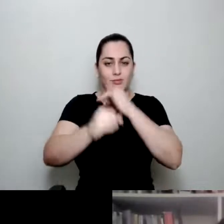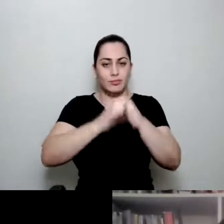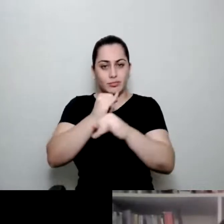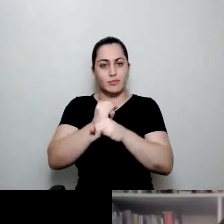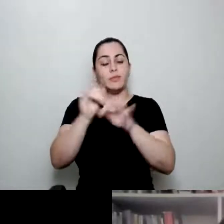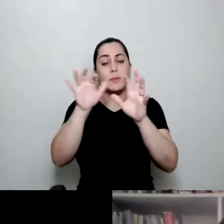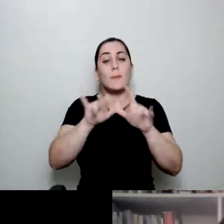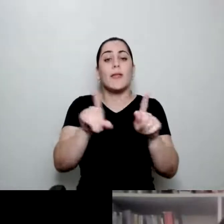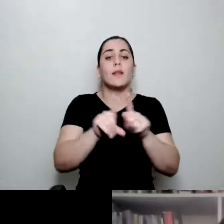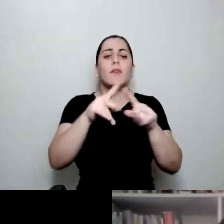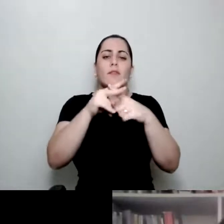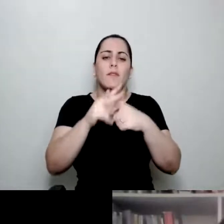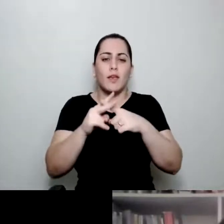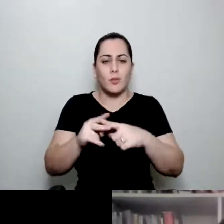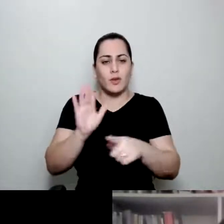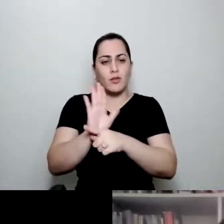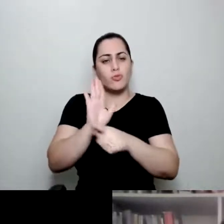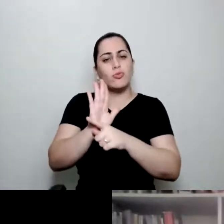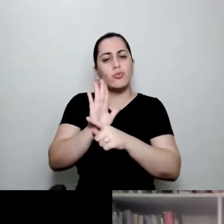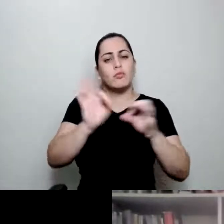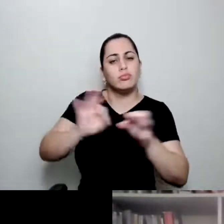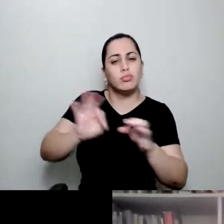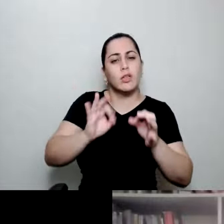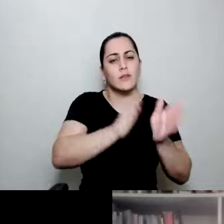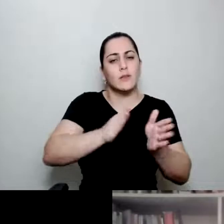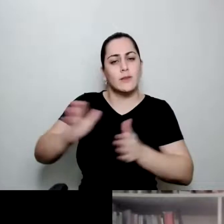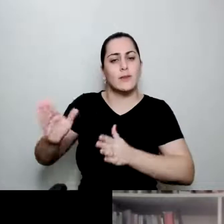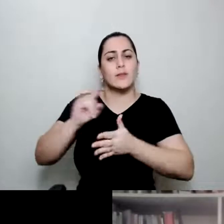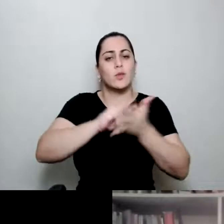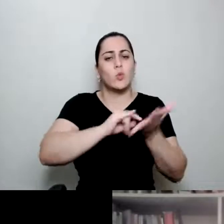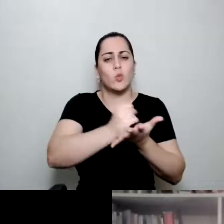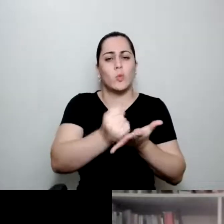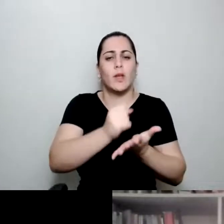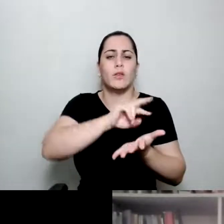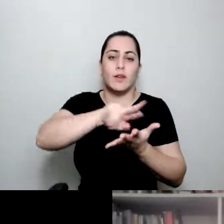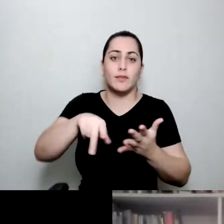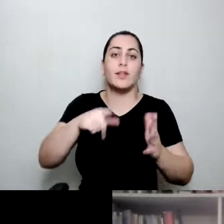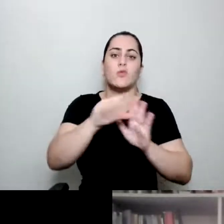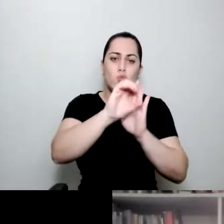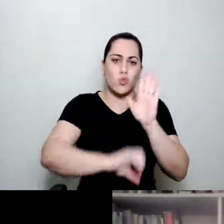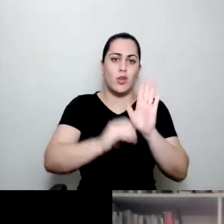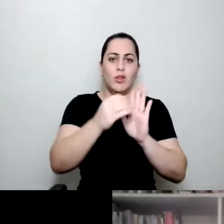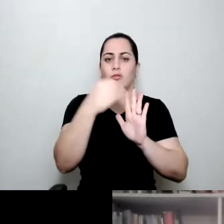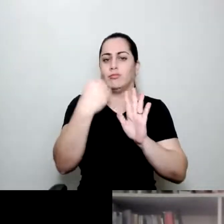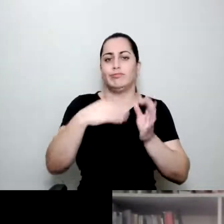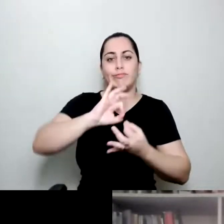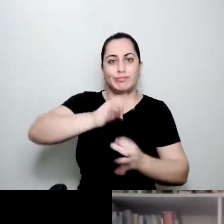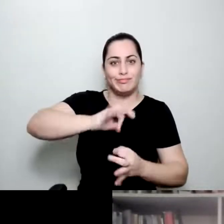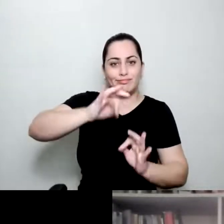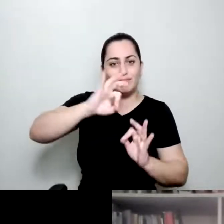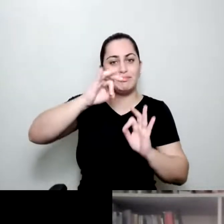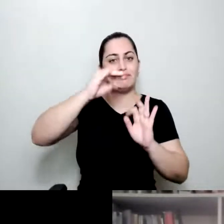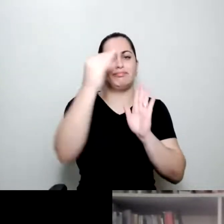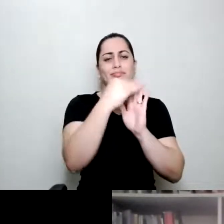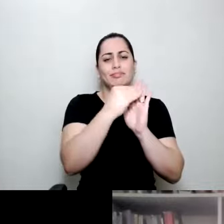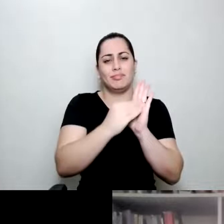ferramentas de auxílio à documentação. O Helder tem um vasto currículo, né? Ainda vou destacar aqui que ele